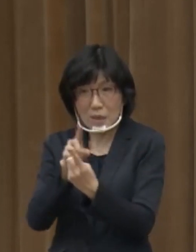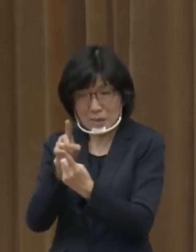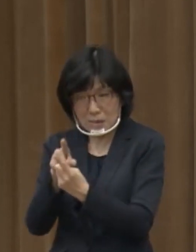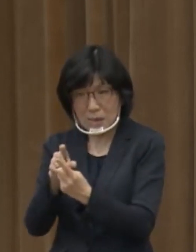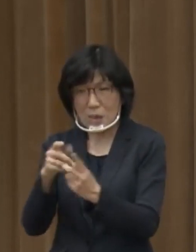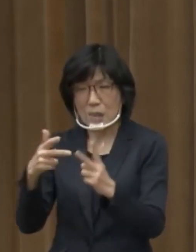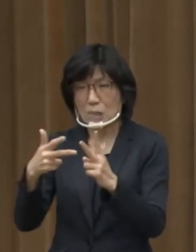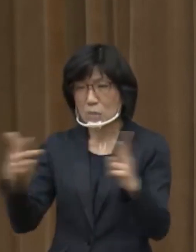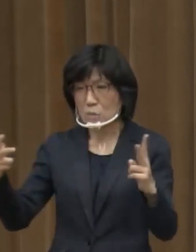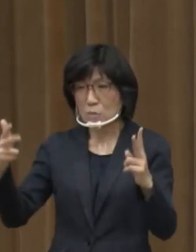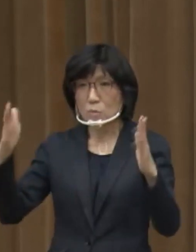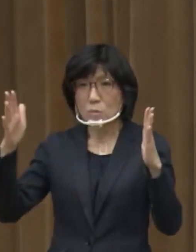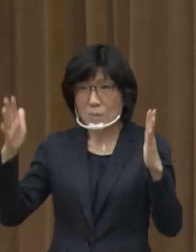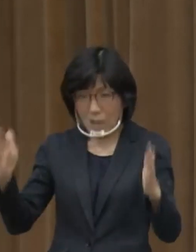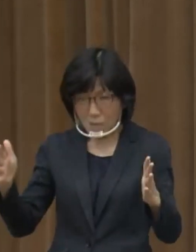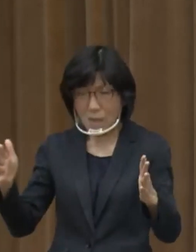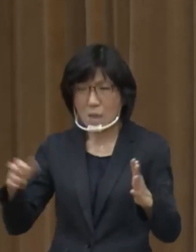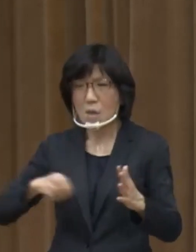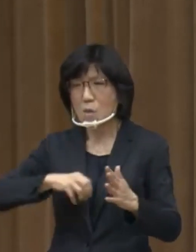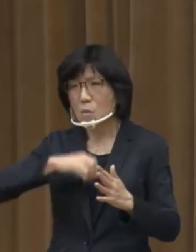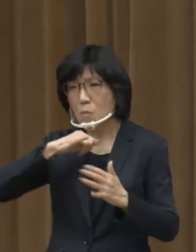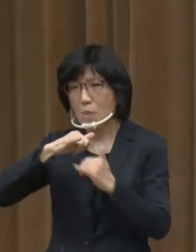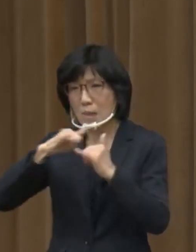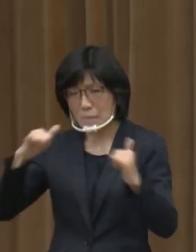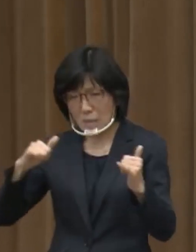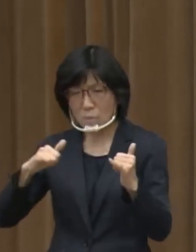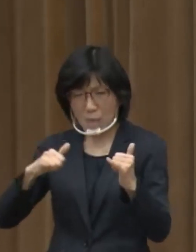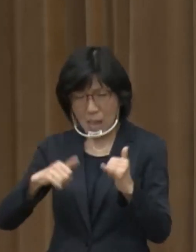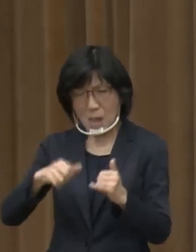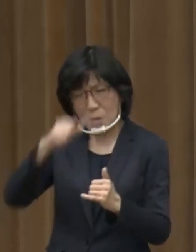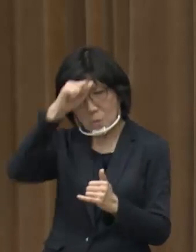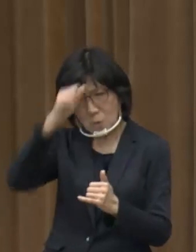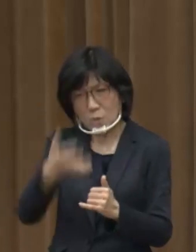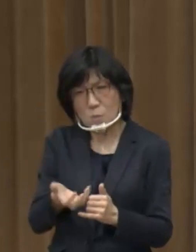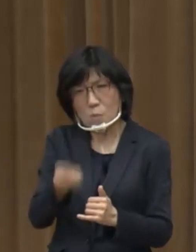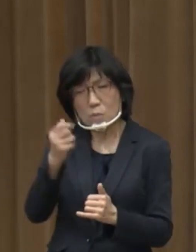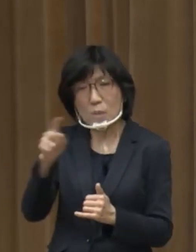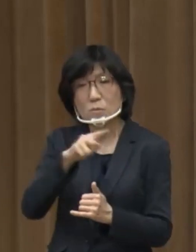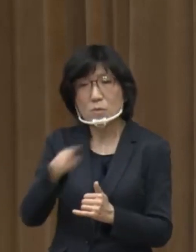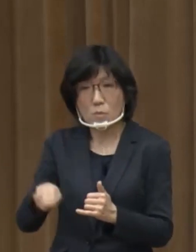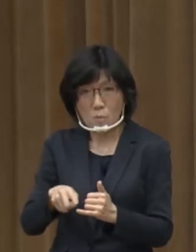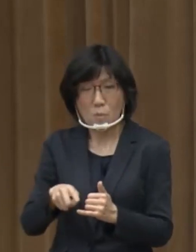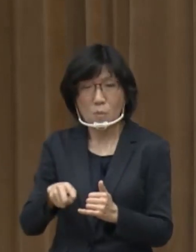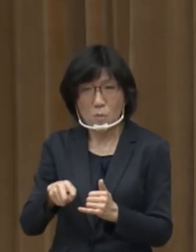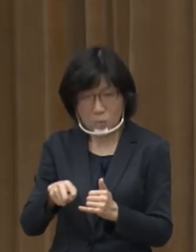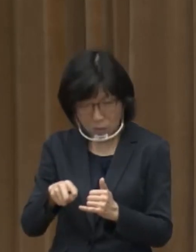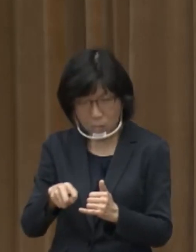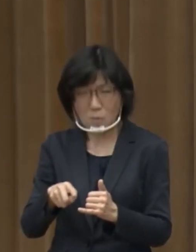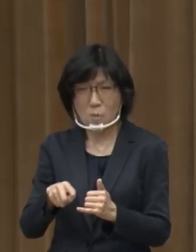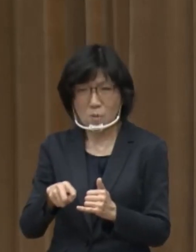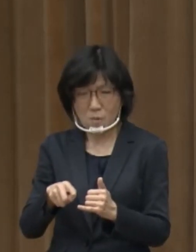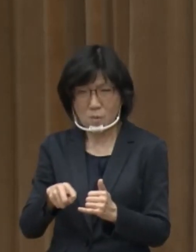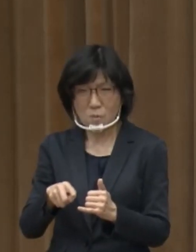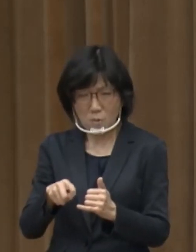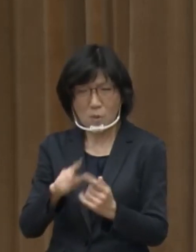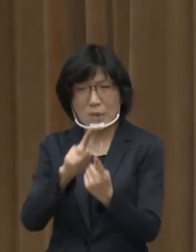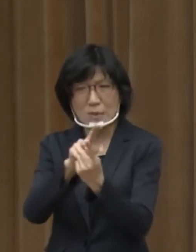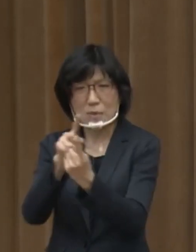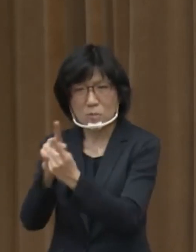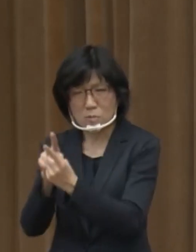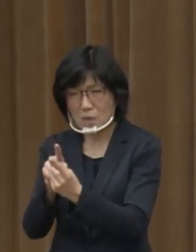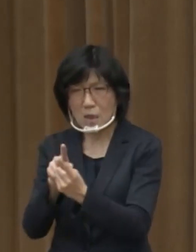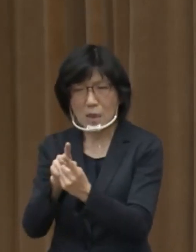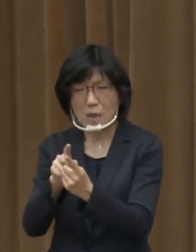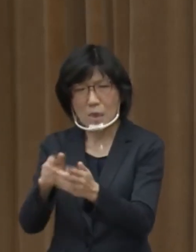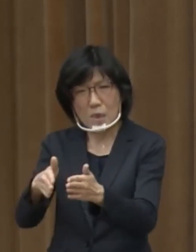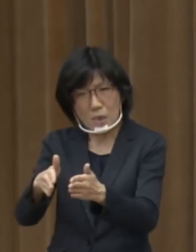7日間は高齢者や基礎疾患がある方などのハイリスク者との接触は避けるよ